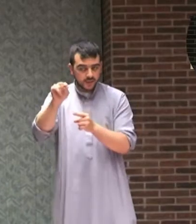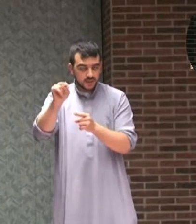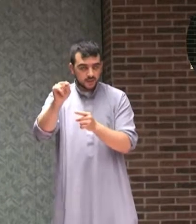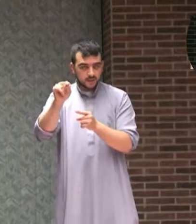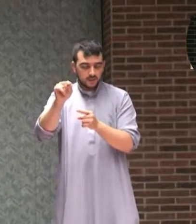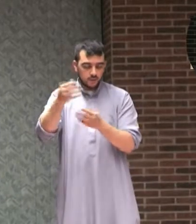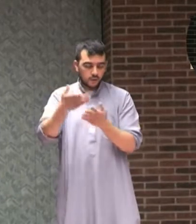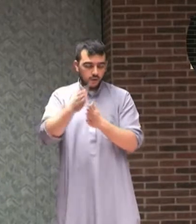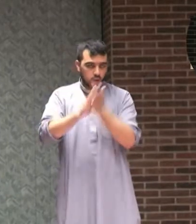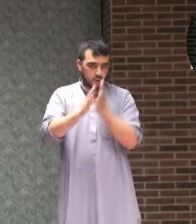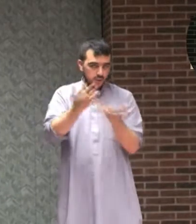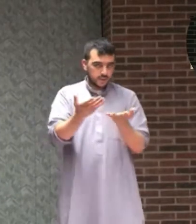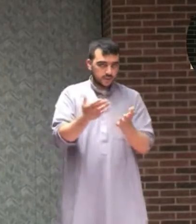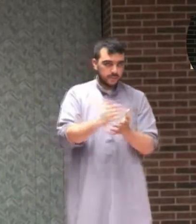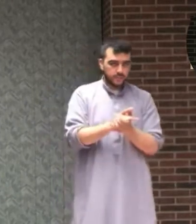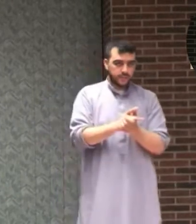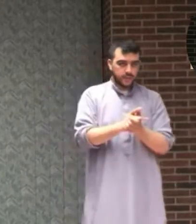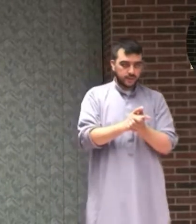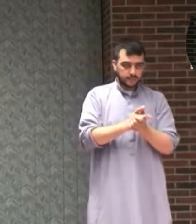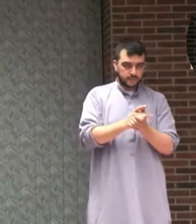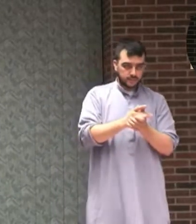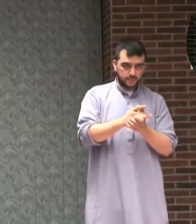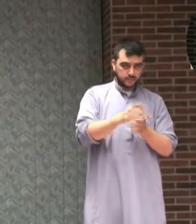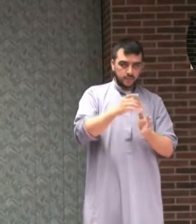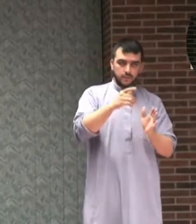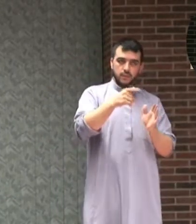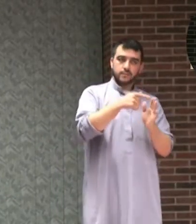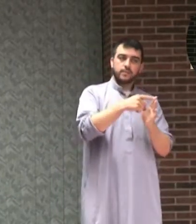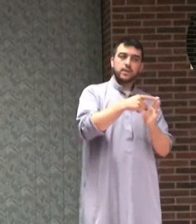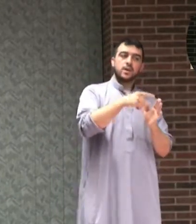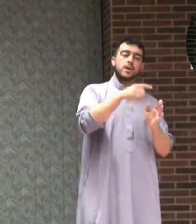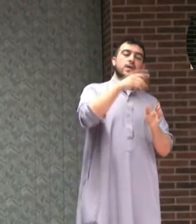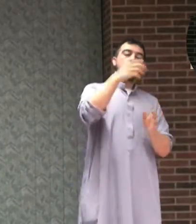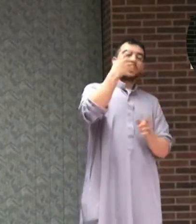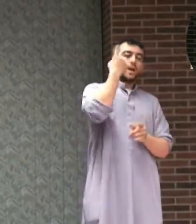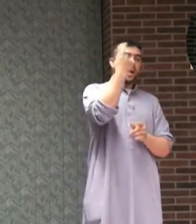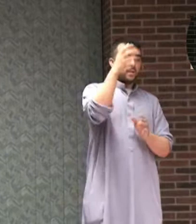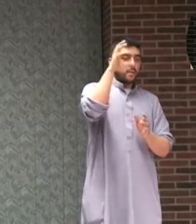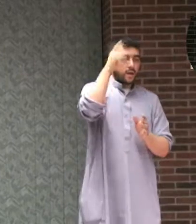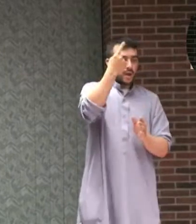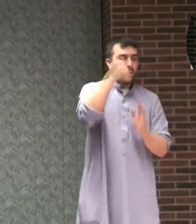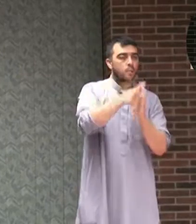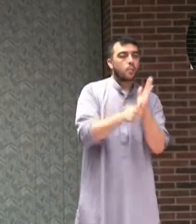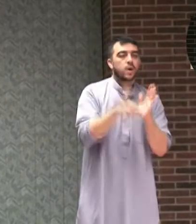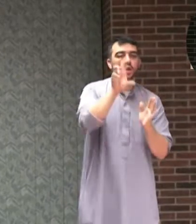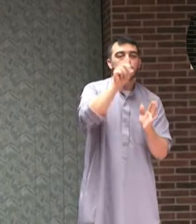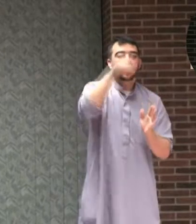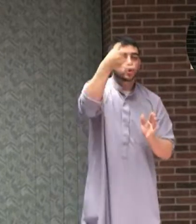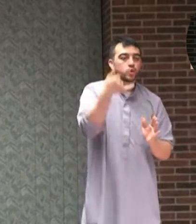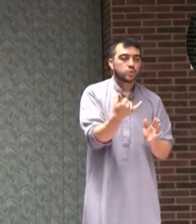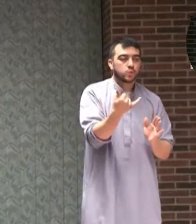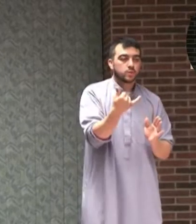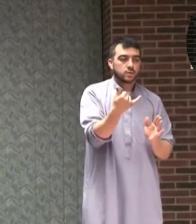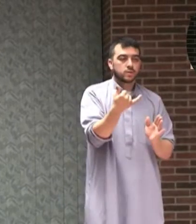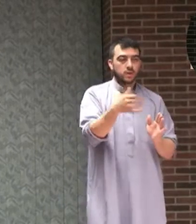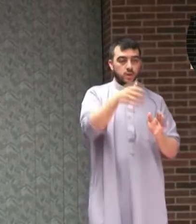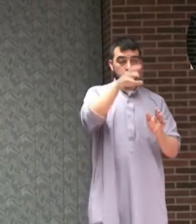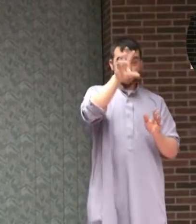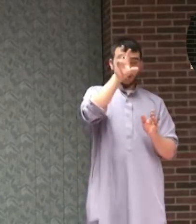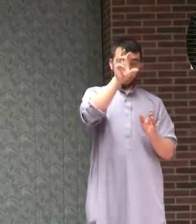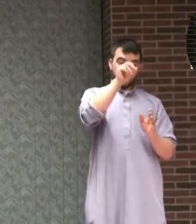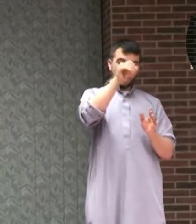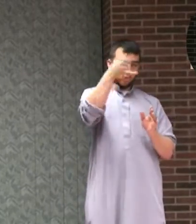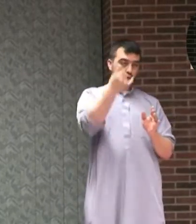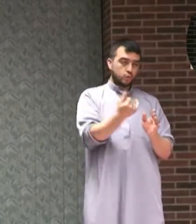pas ? 300 plus 60 nous font bien 360. Et vous savez que dans le calendrier lunaire, c'est à peu près cela, une